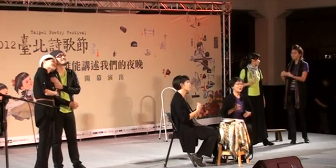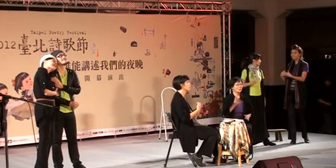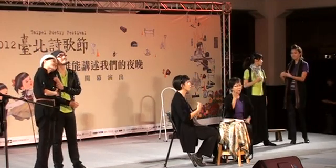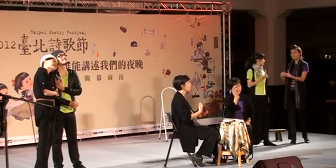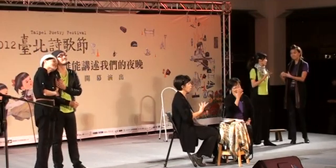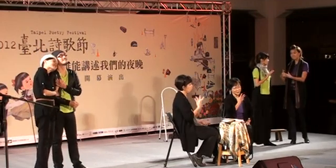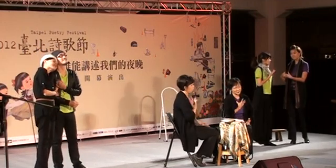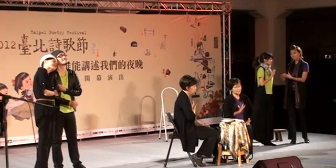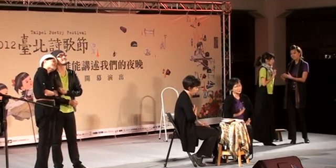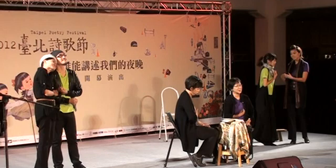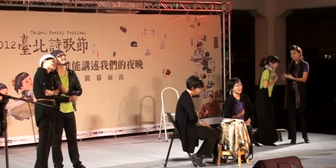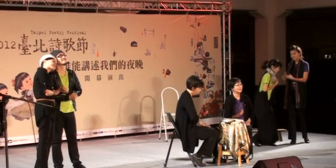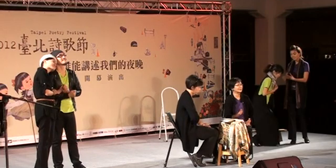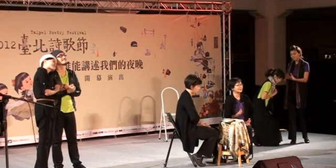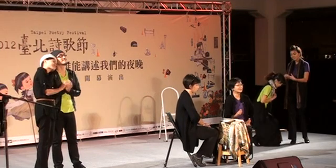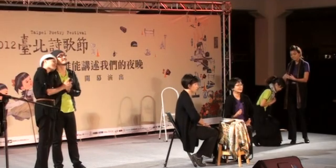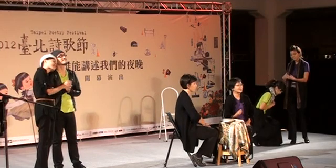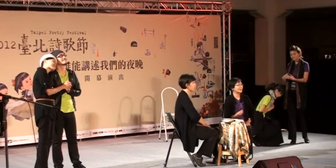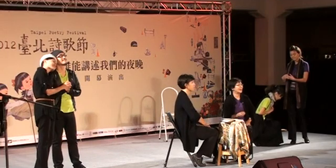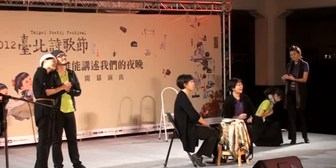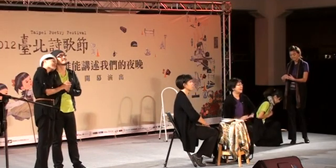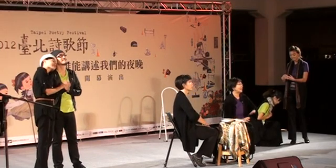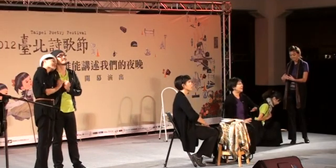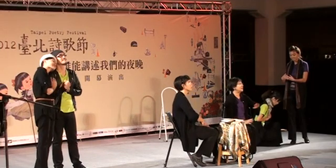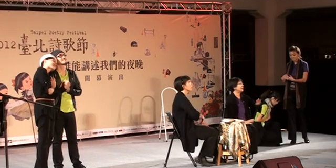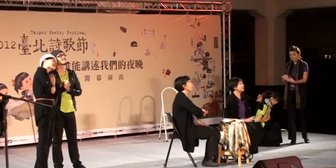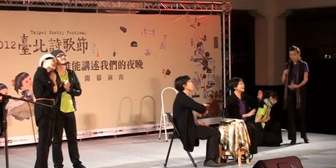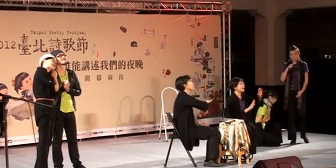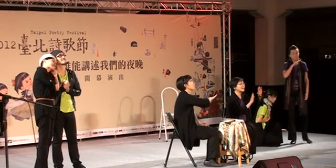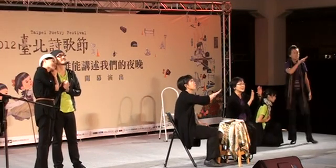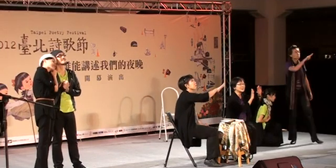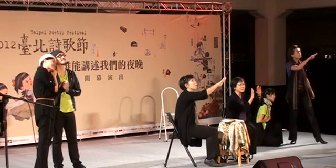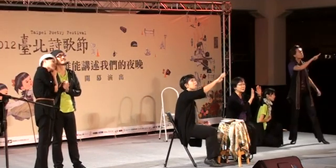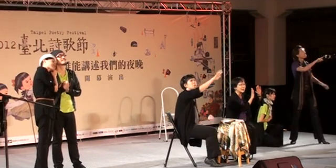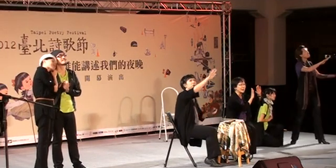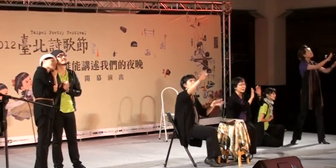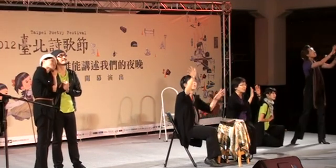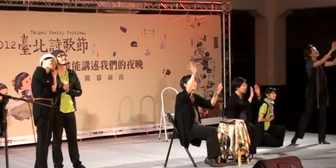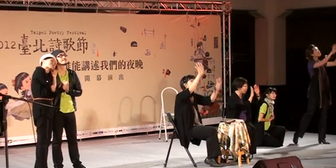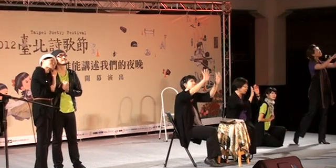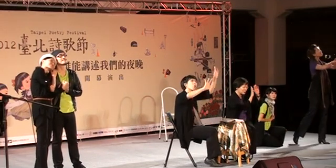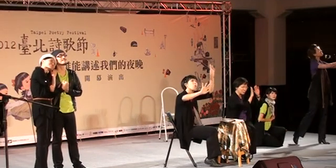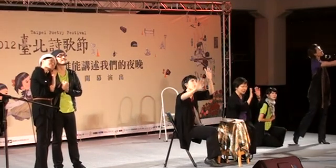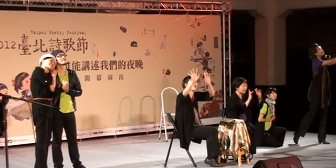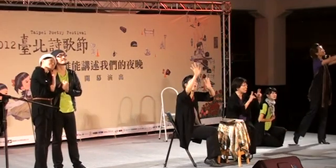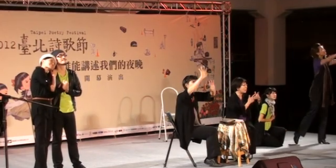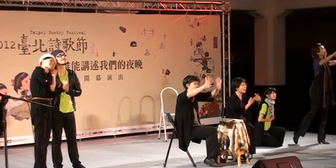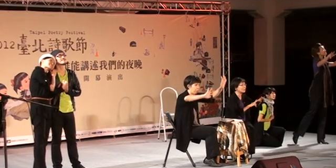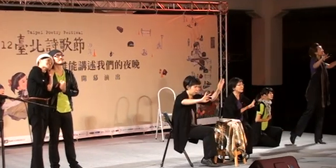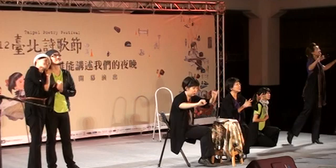或者是忧伤，眼前是一片模糊的荒芜，